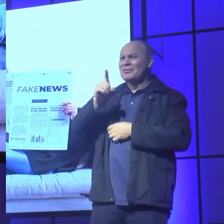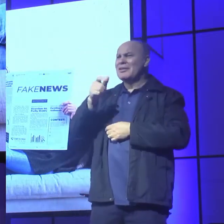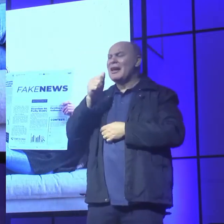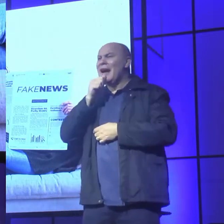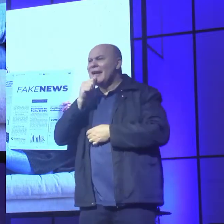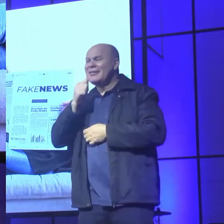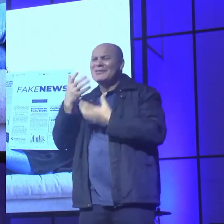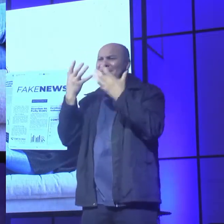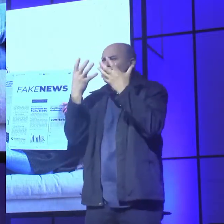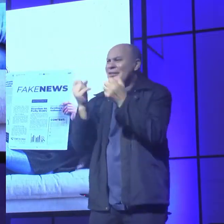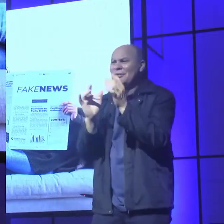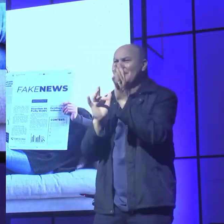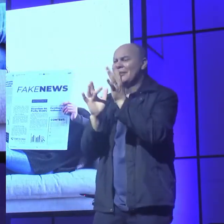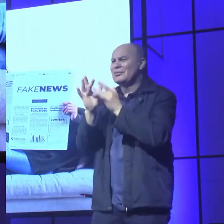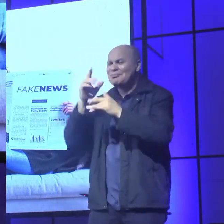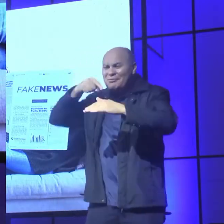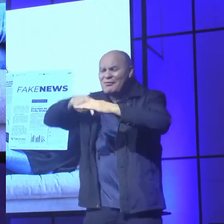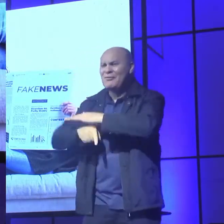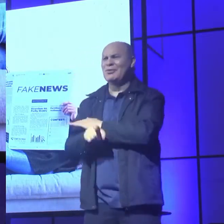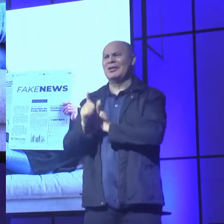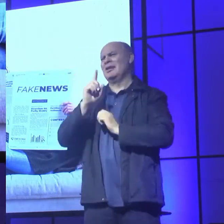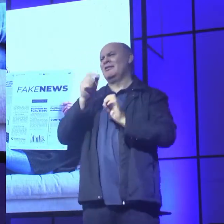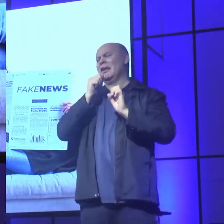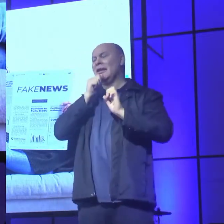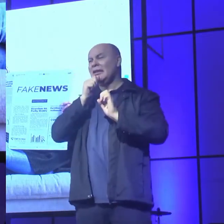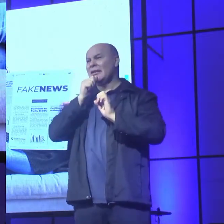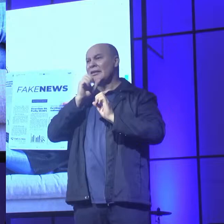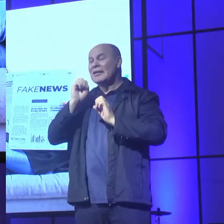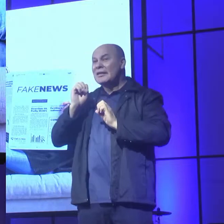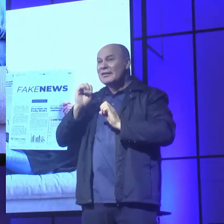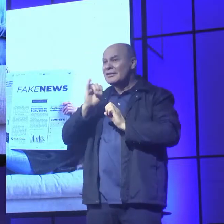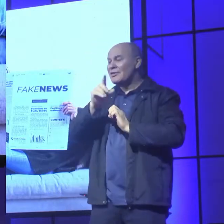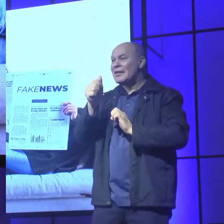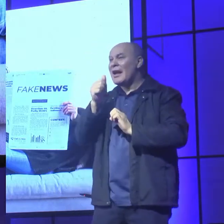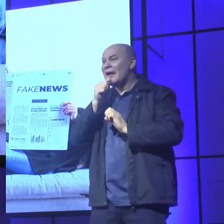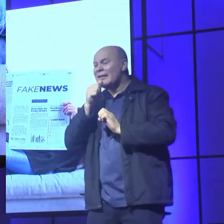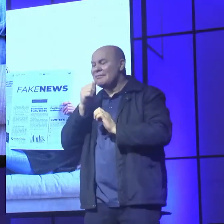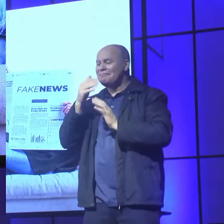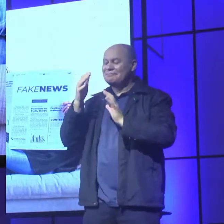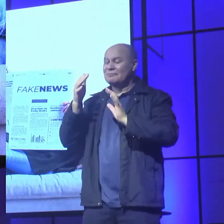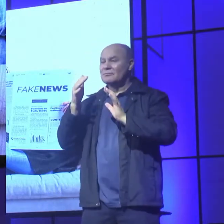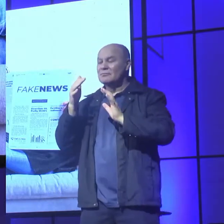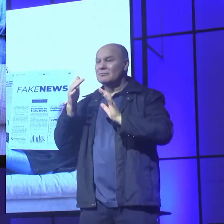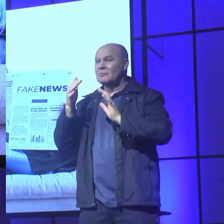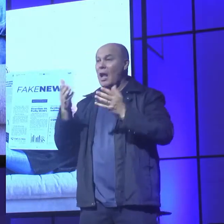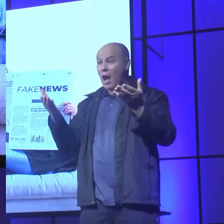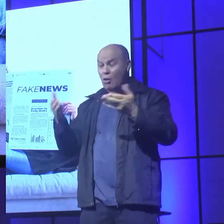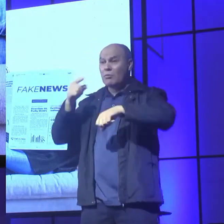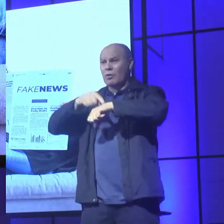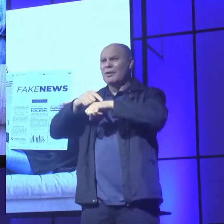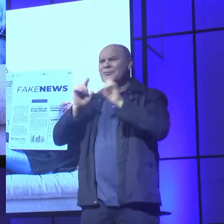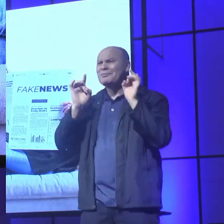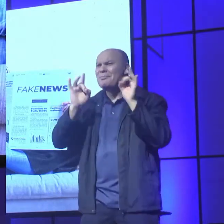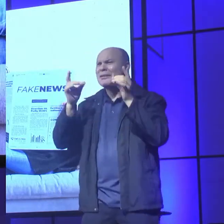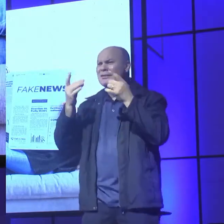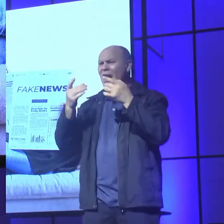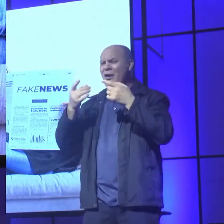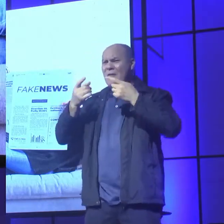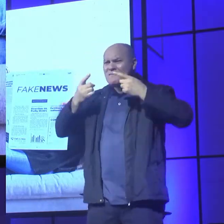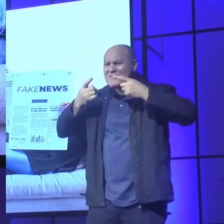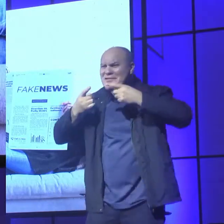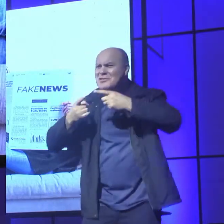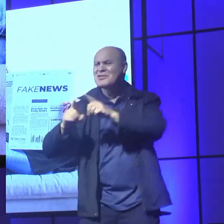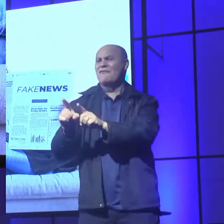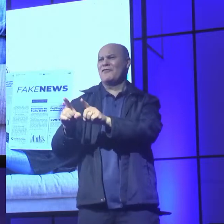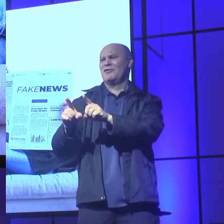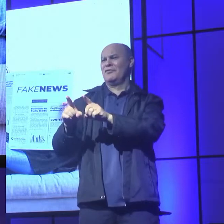sua eternidade, toda a sua vida a Ele, eu quero lhe desafiar nessa oração, a você colocar a mão sobre o seu peito. Você que hoje